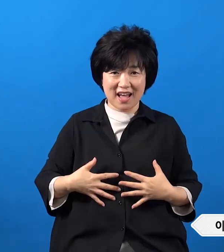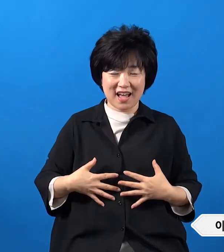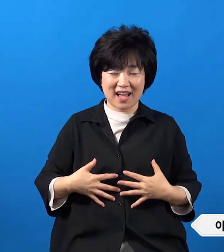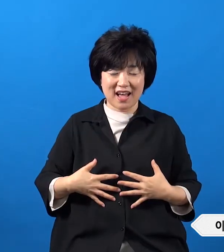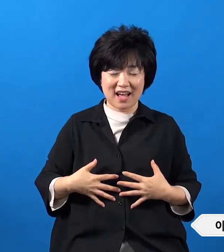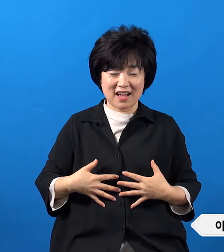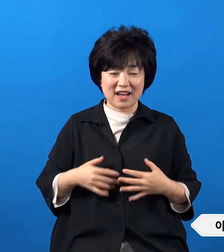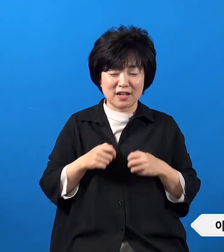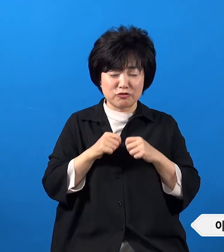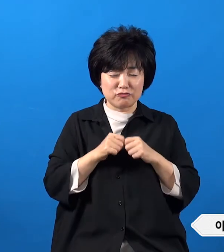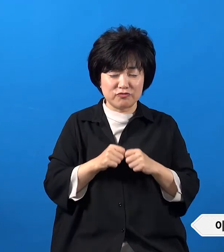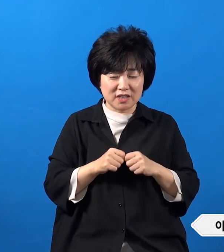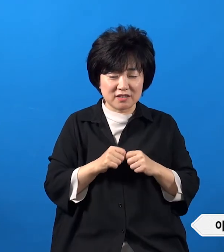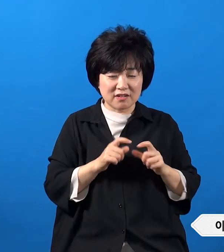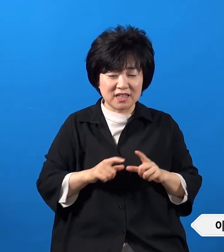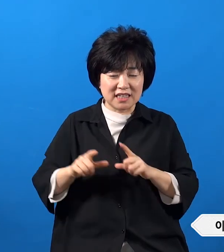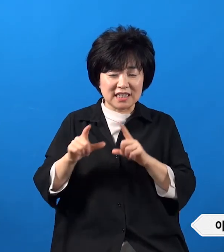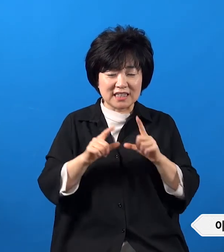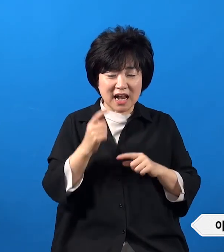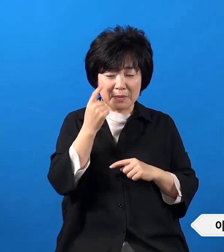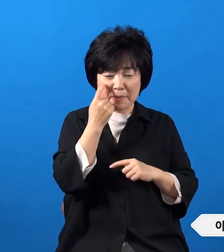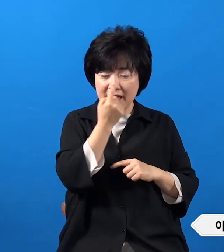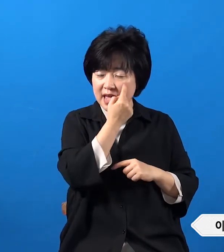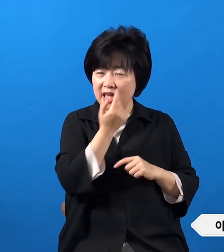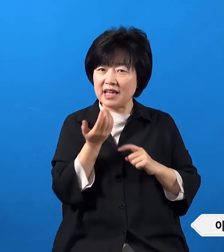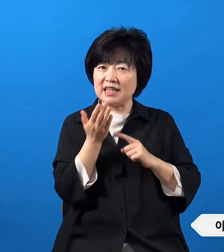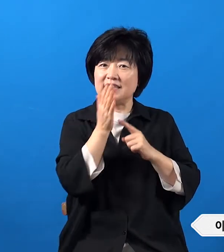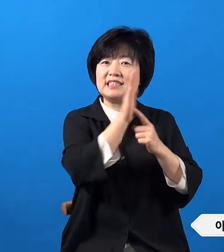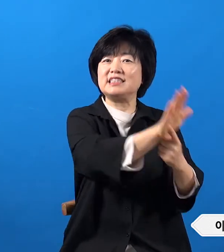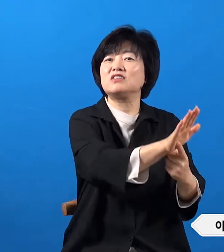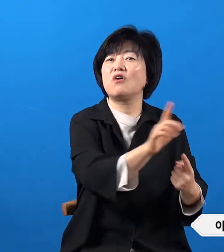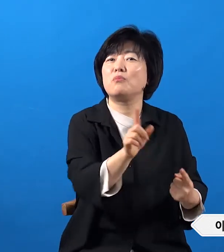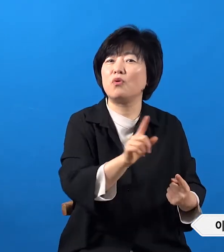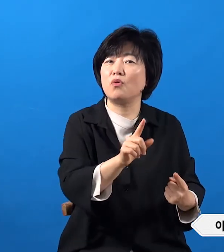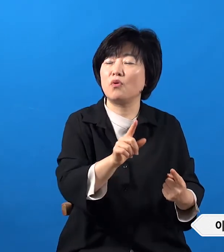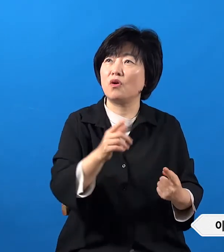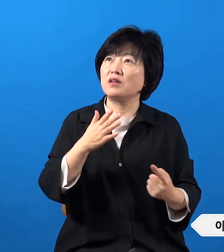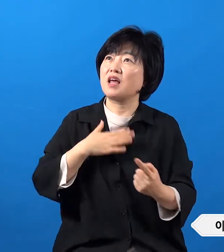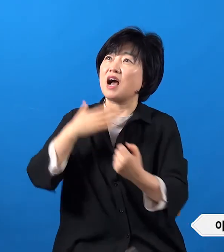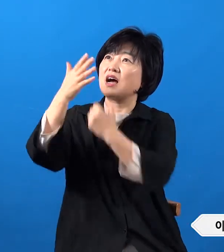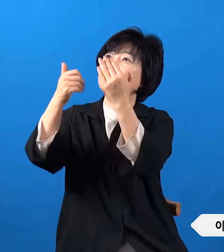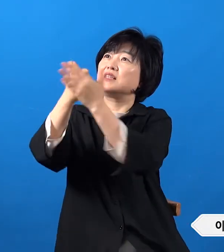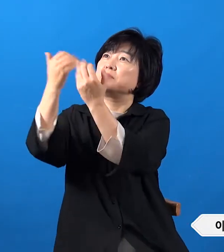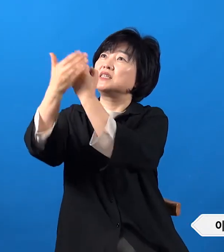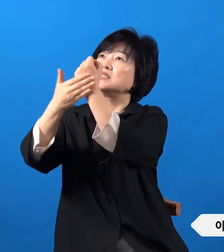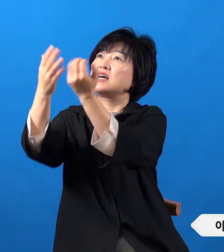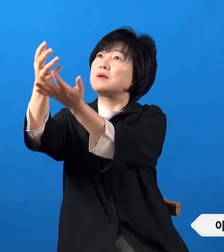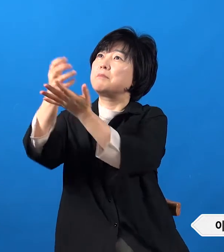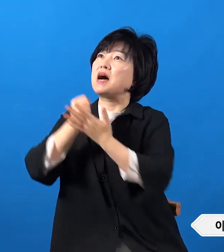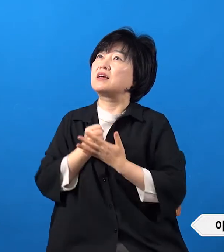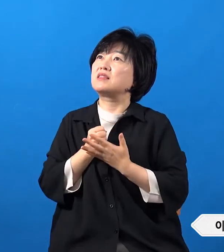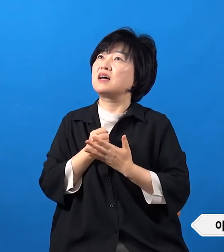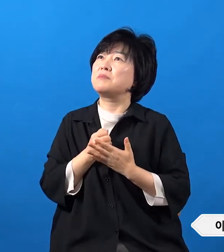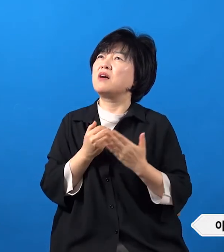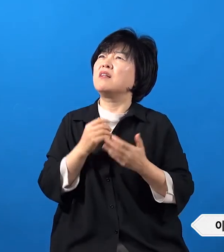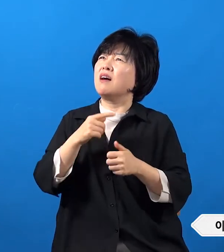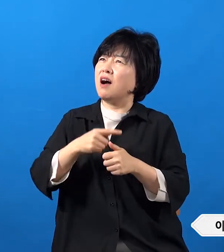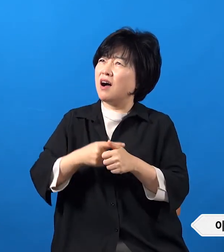삶의 증거는 무엇일까요? 저는 그것이 바로 이웃에 대한 관대한 용서의 삶이라고